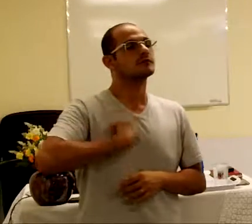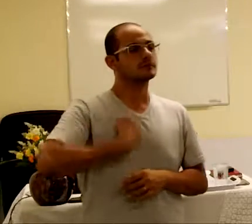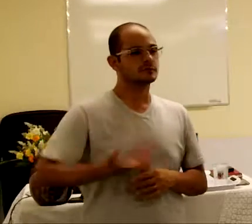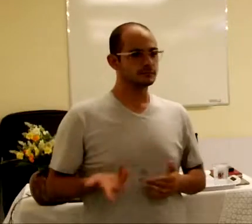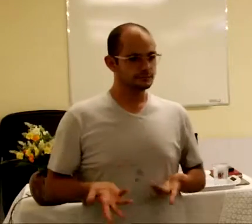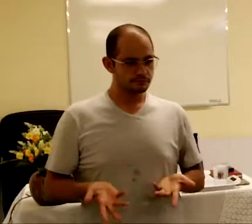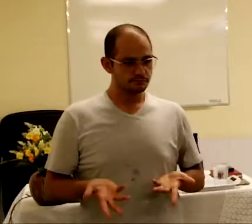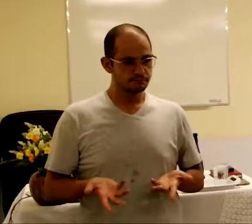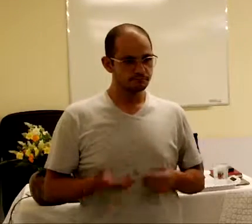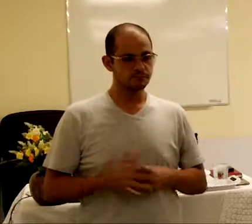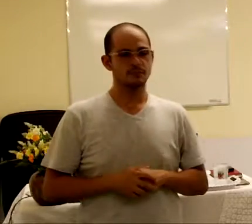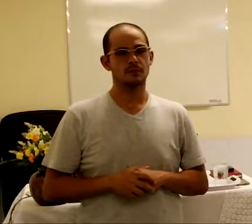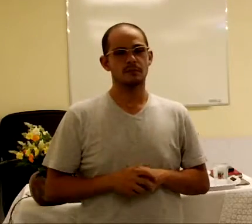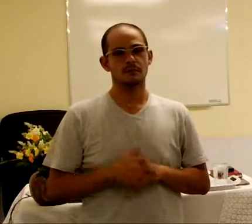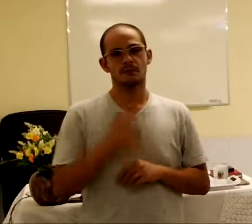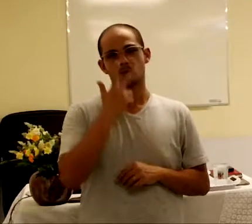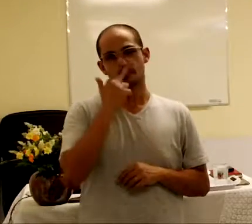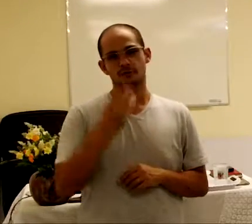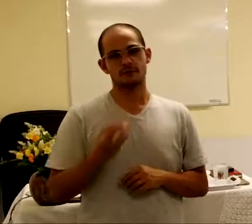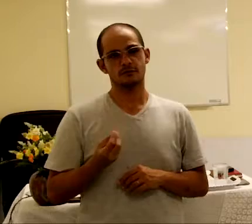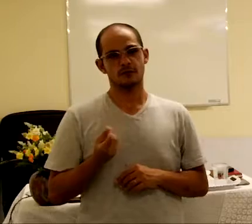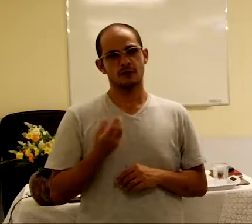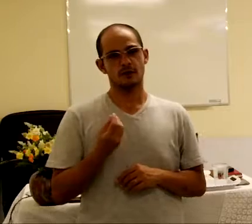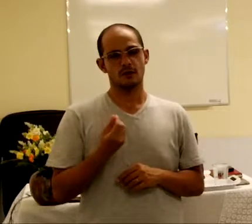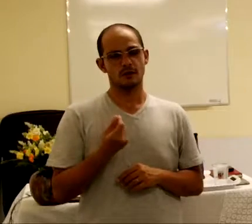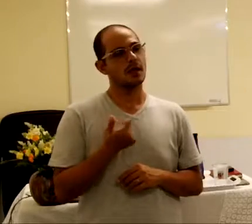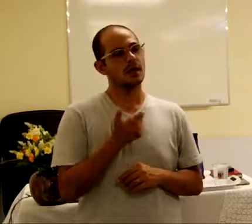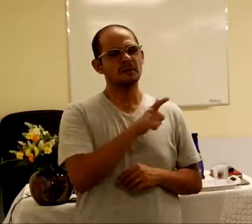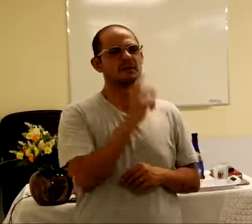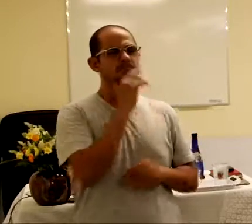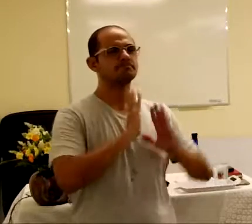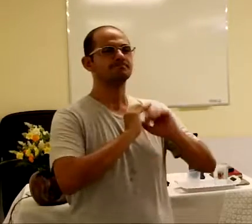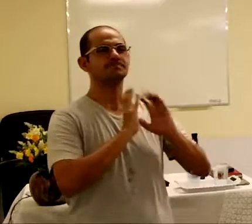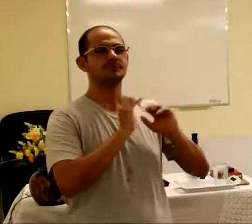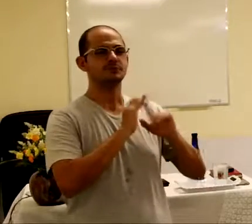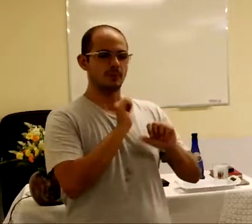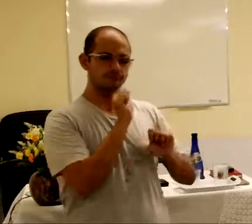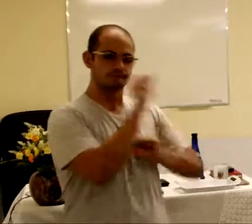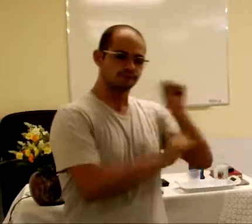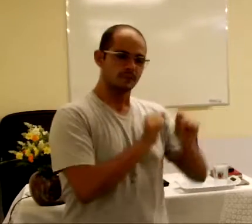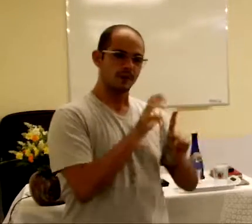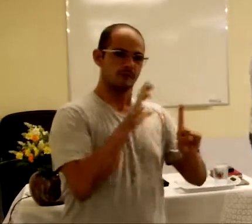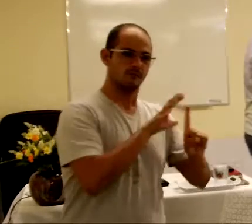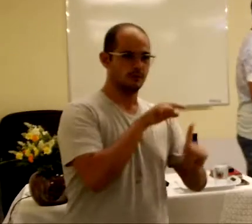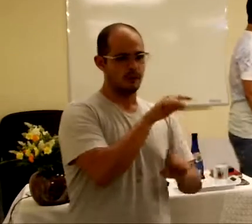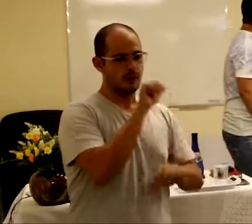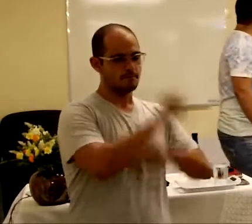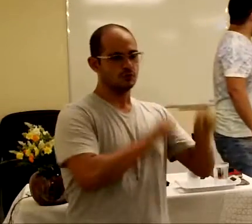se você, mais um cadiquinho, ela vira religiosa, ela está pedindo, pelo amor de Deus, para você me provar que Deus existe.